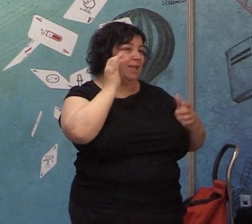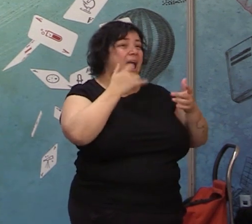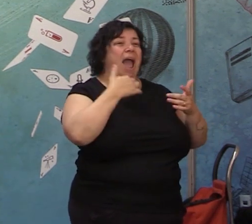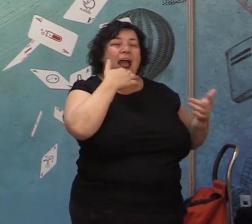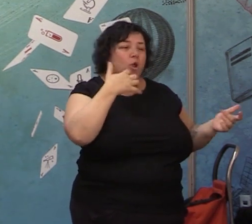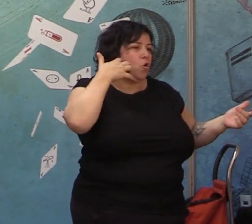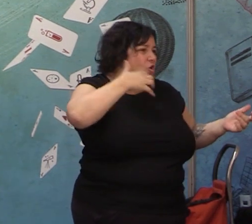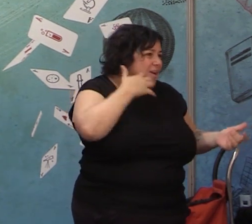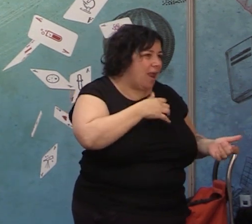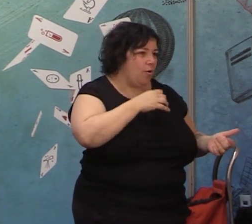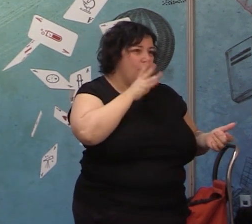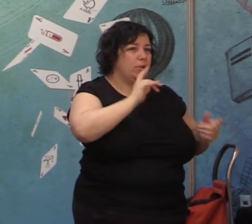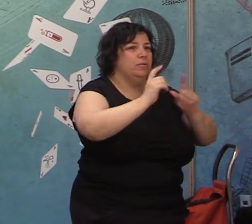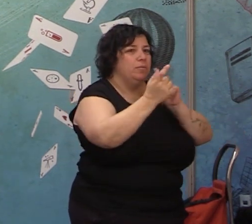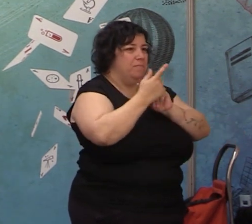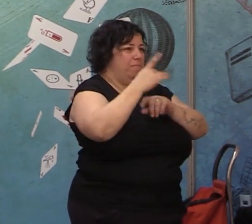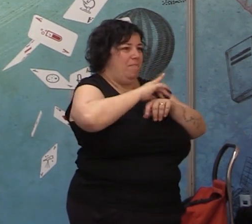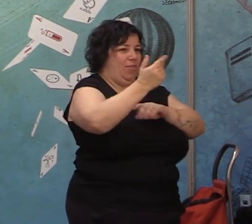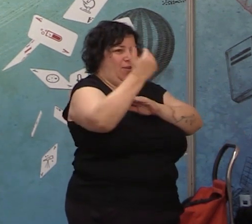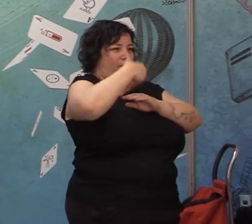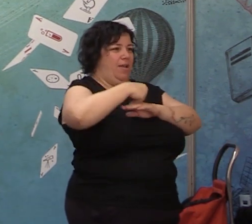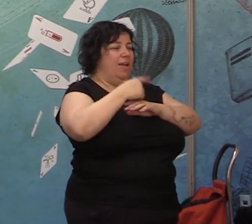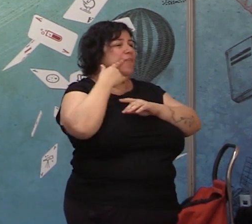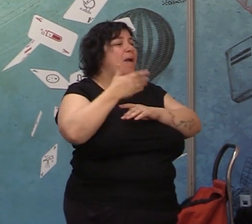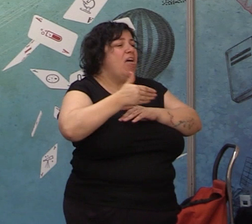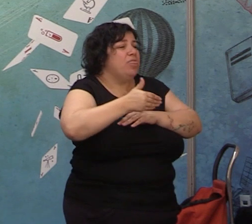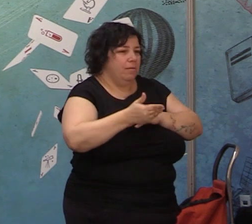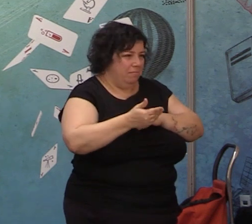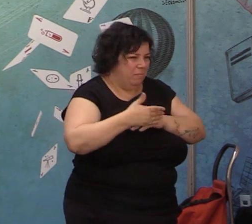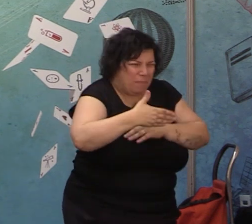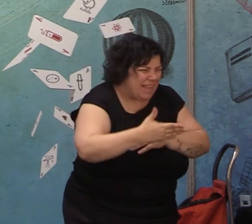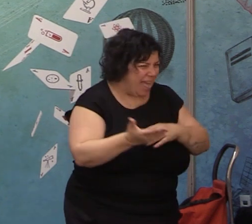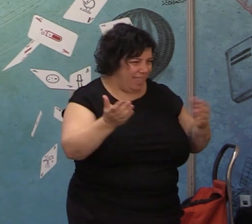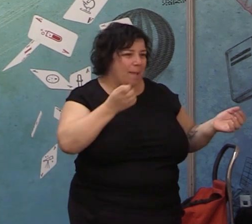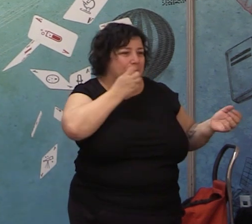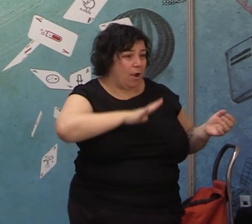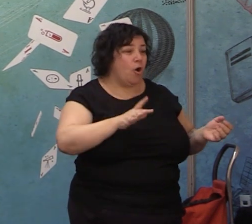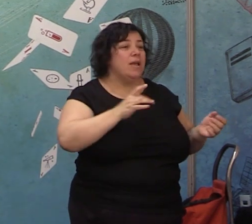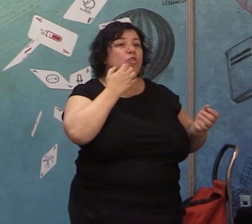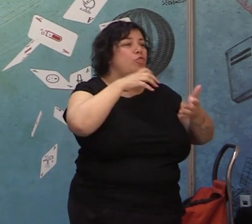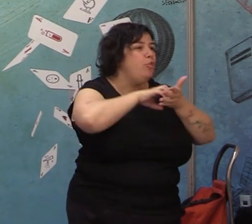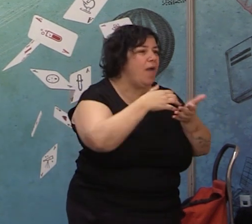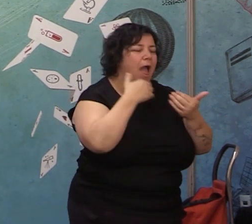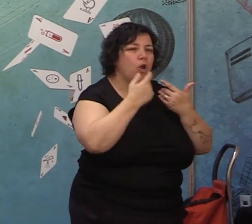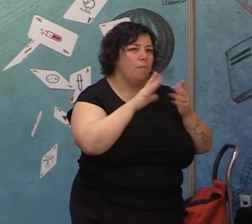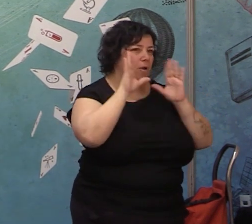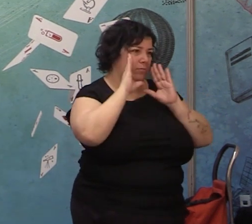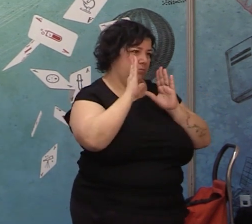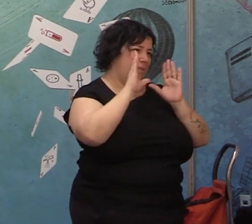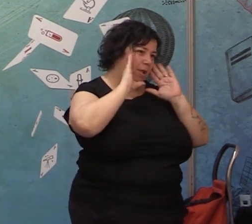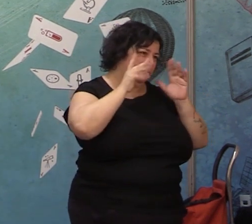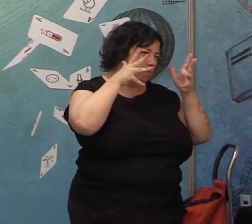que notéis, para eso estamos los médicos. Que luego no es nada, pues mejor. Pero consultad si tenéis dudas, ¿vale?